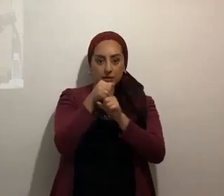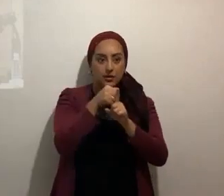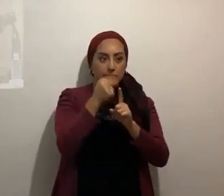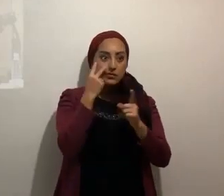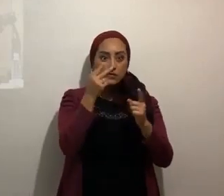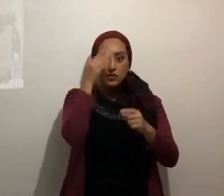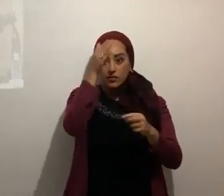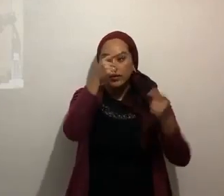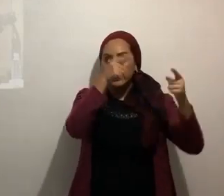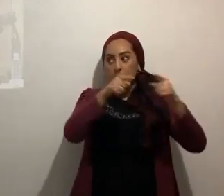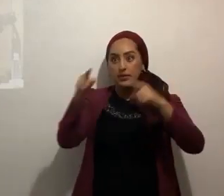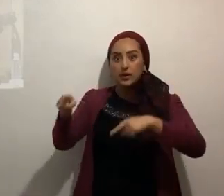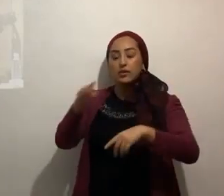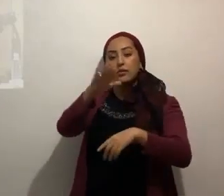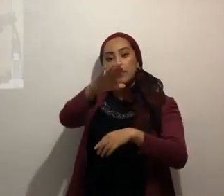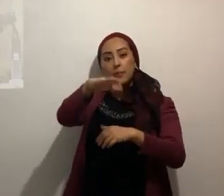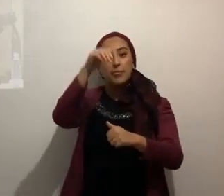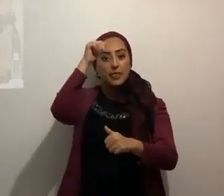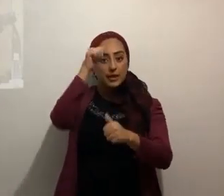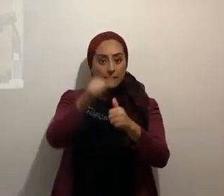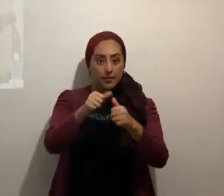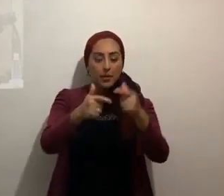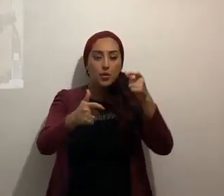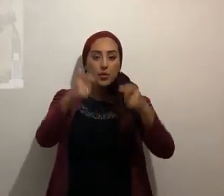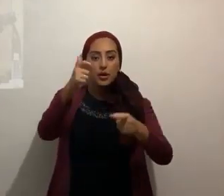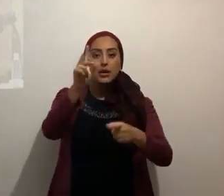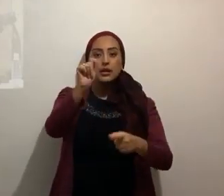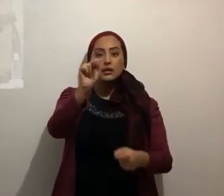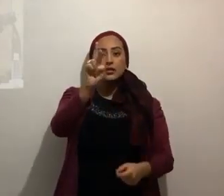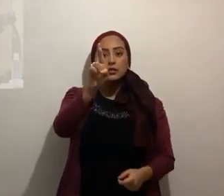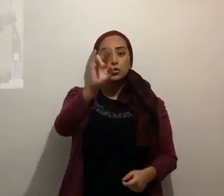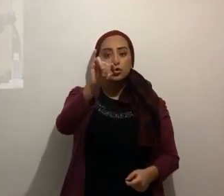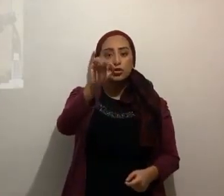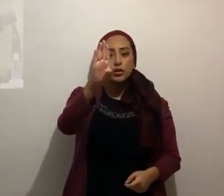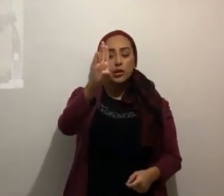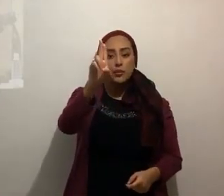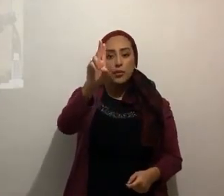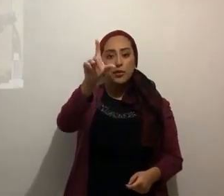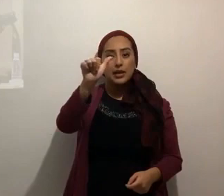lo que viene. Recuerda, la tribulación es